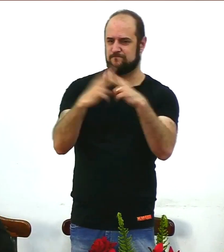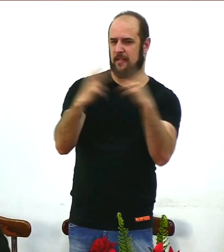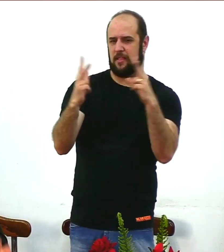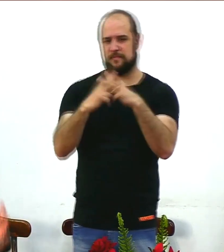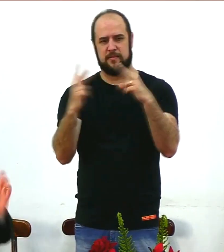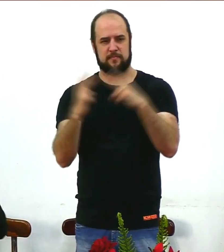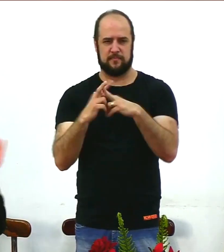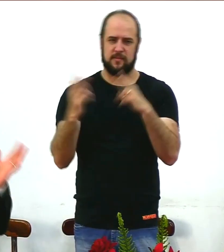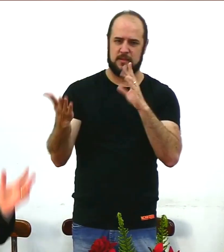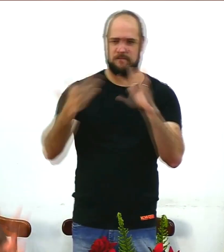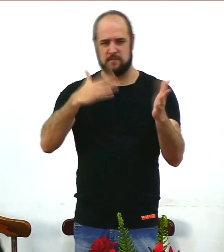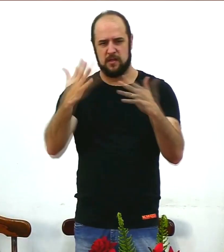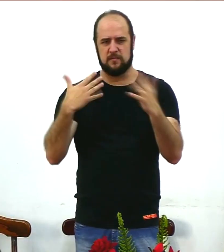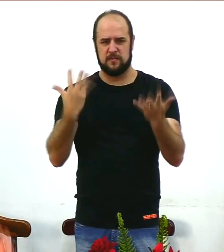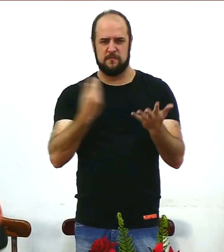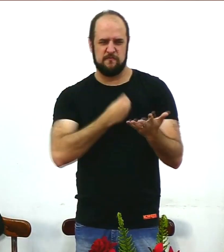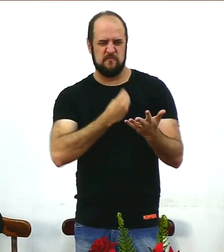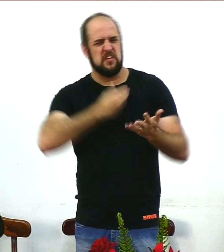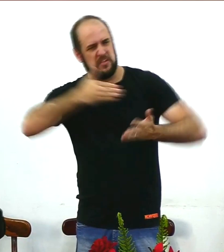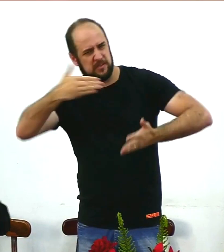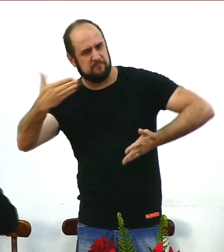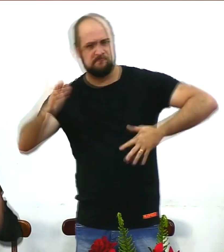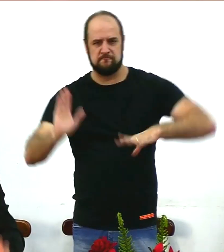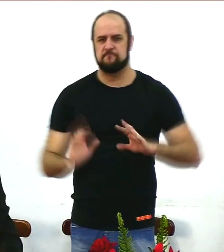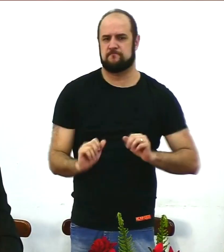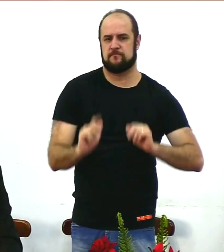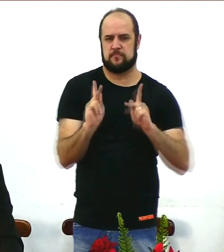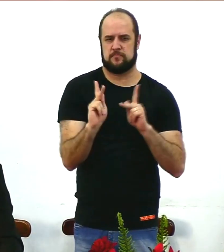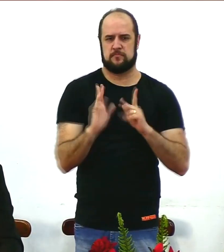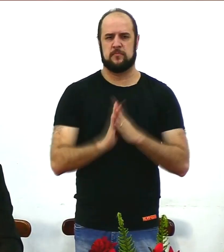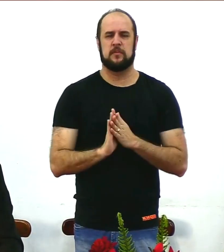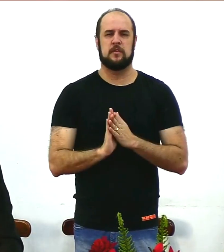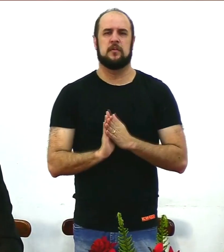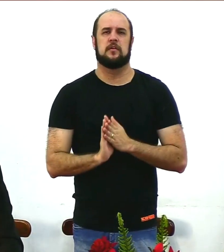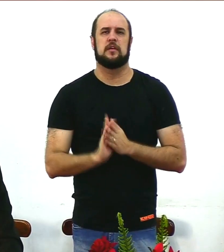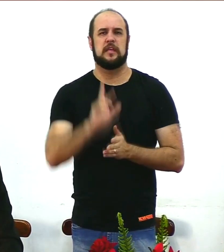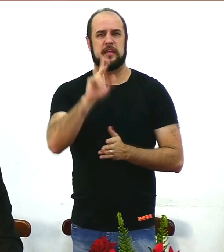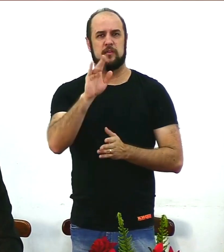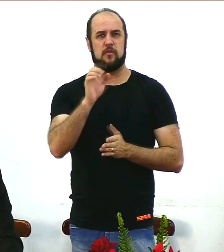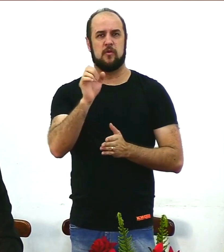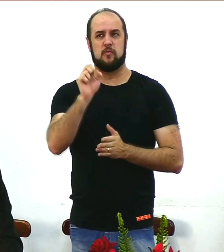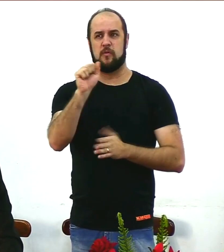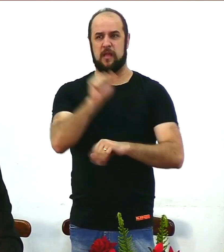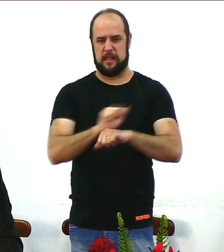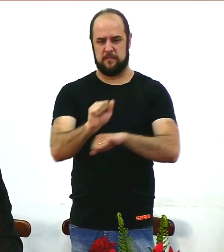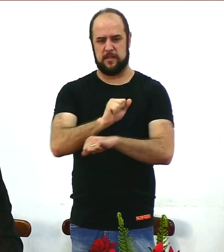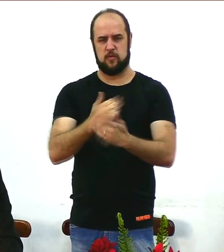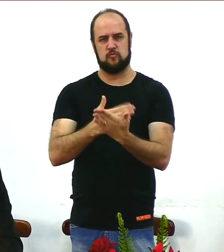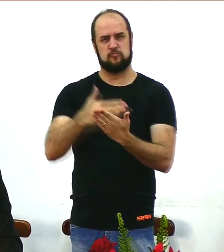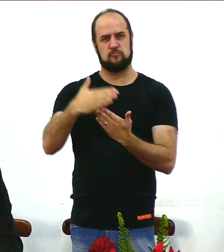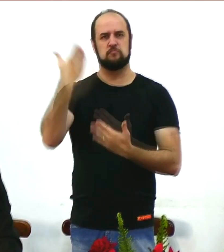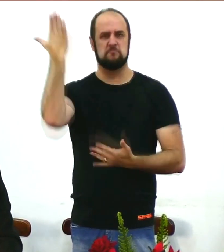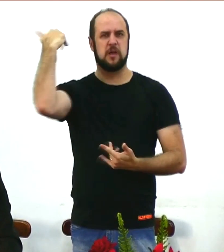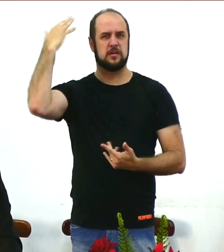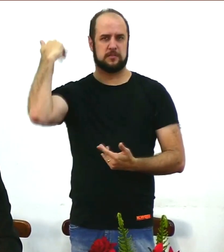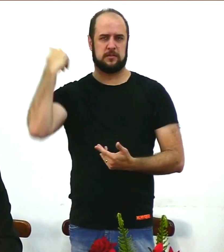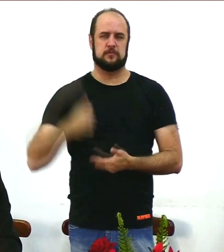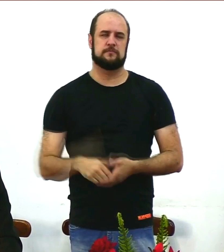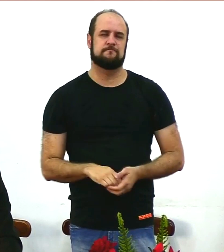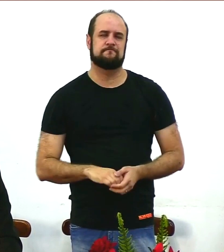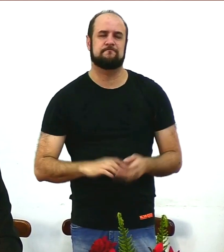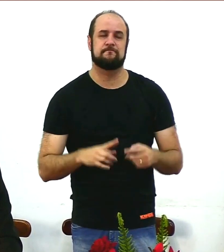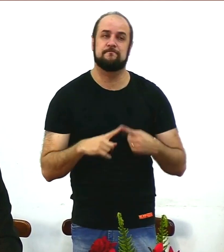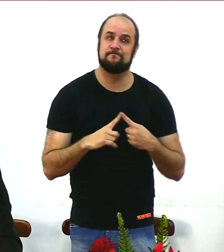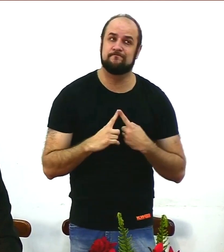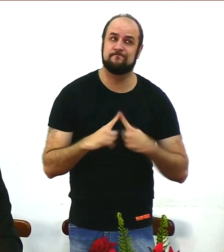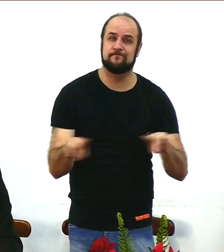versículo 7. Contra os filhos de Edom, lembra-te, Senhor, do dia de Jerusalém, pois diziam, arrasai, arrasai,